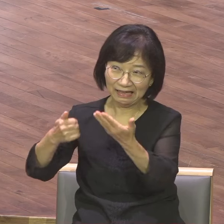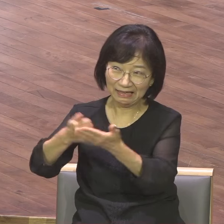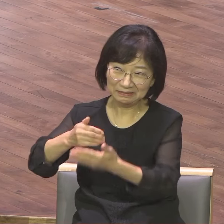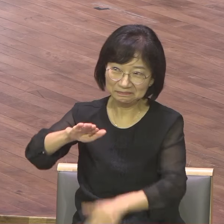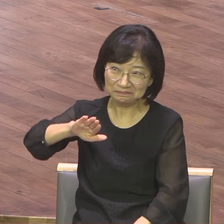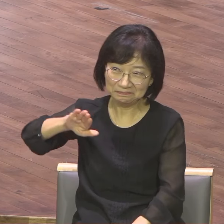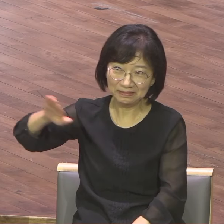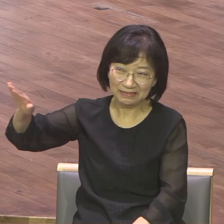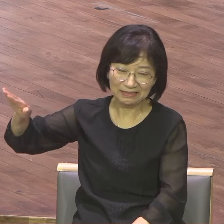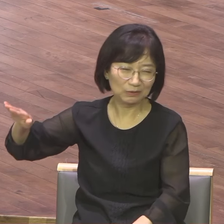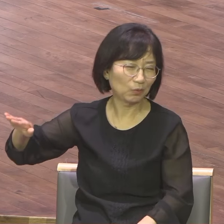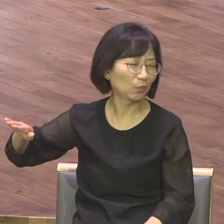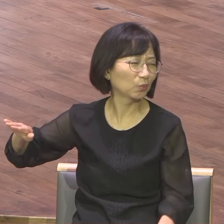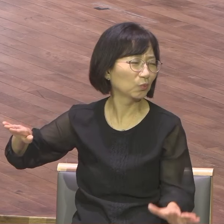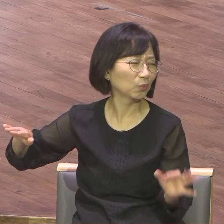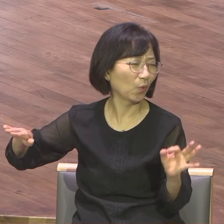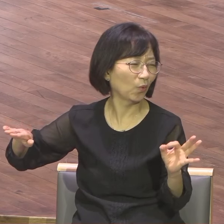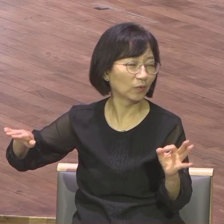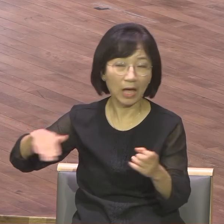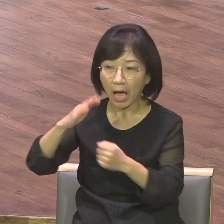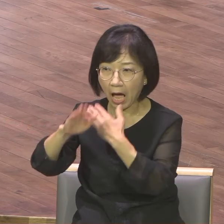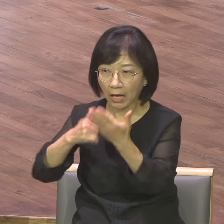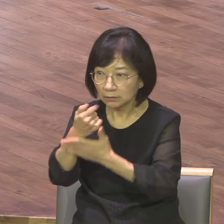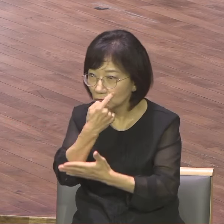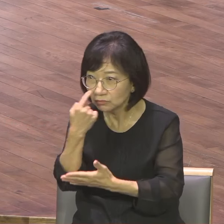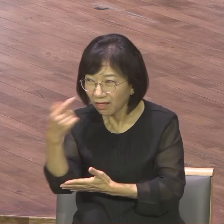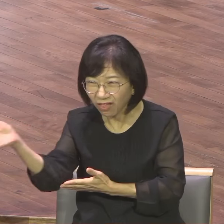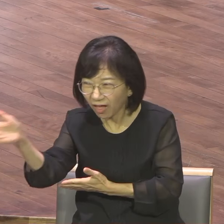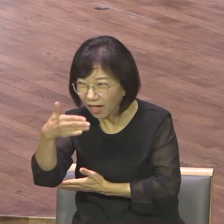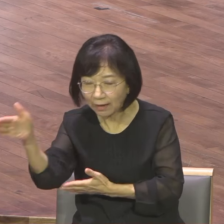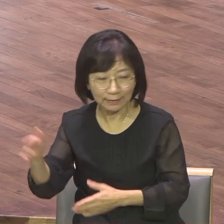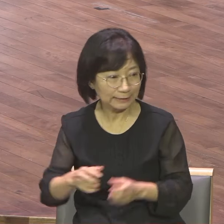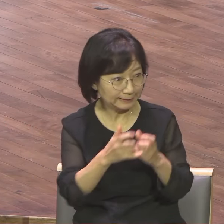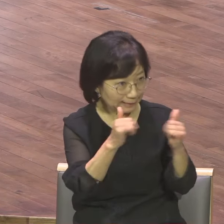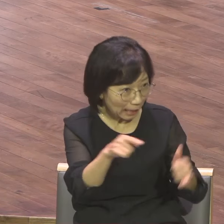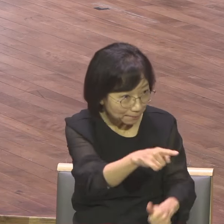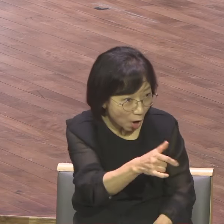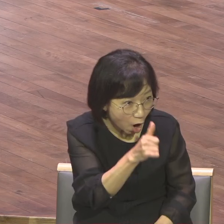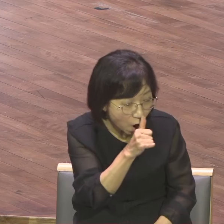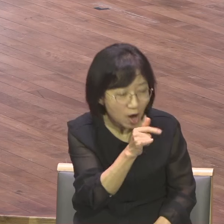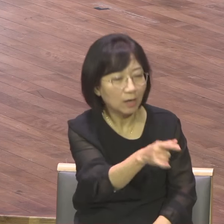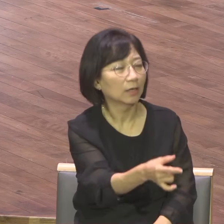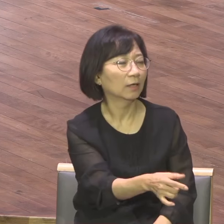하나님보다 사람이에요. 눈에 보이는 사람. 하나님 눈에 안 보여. 사람이에요.